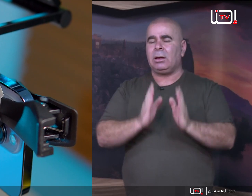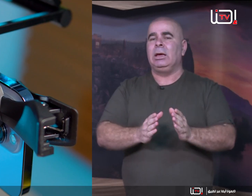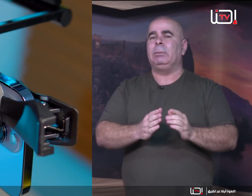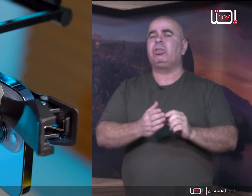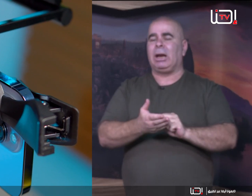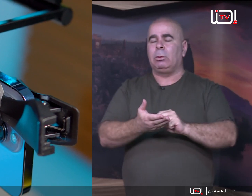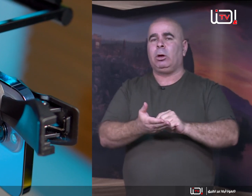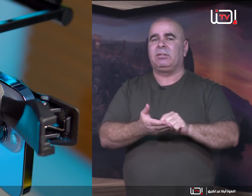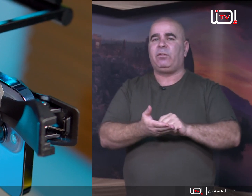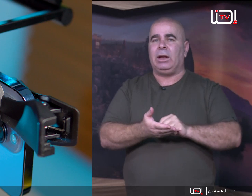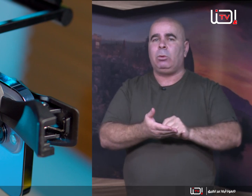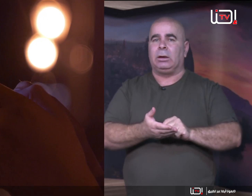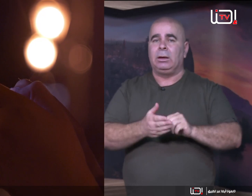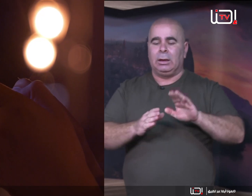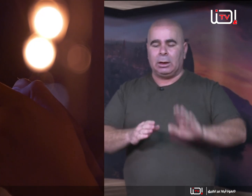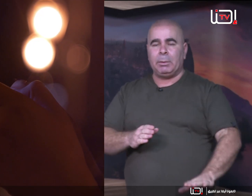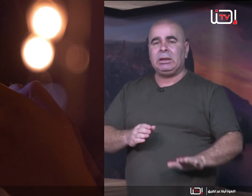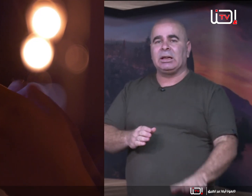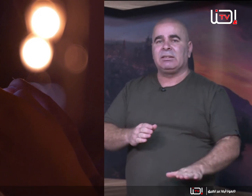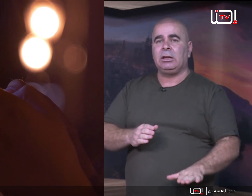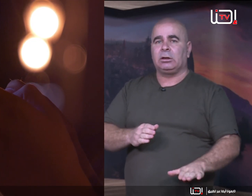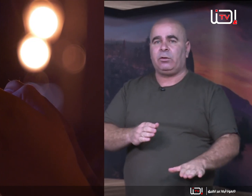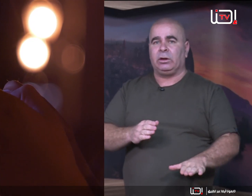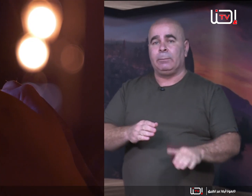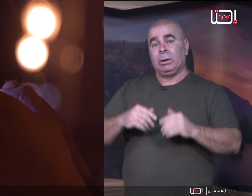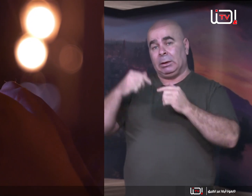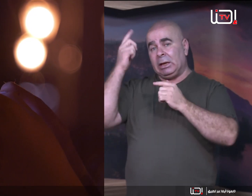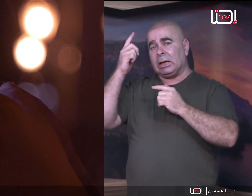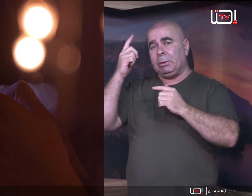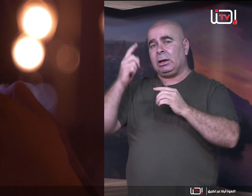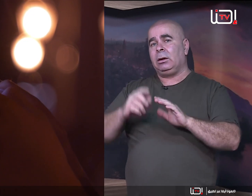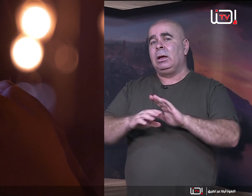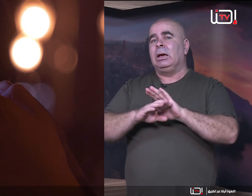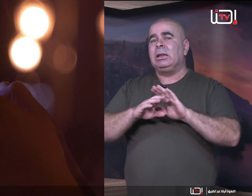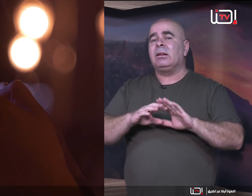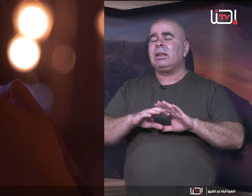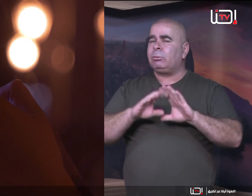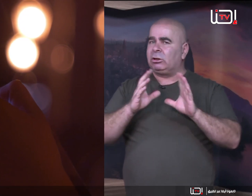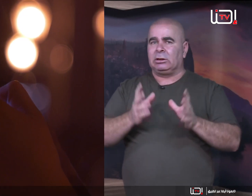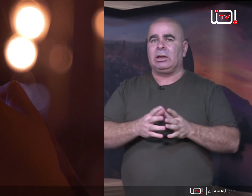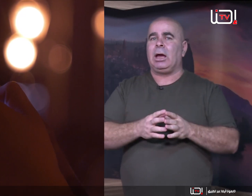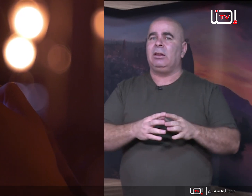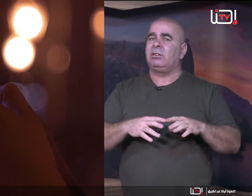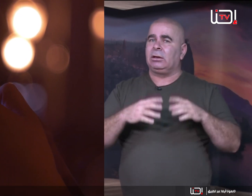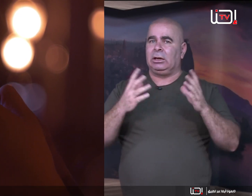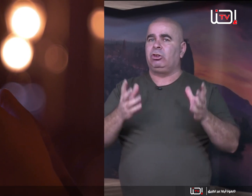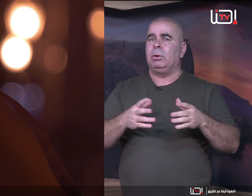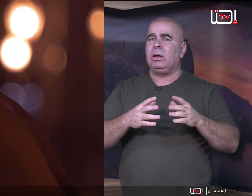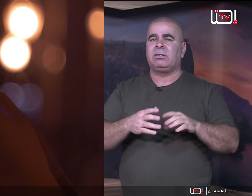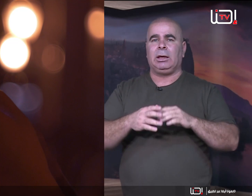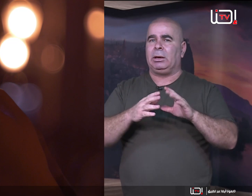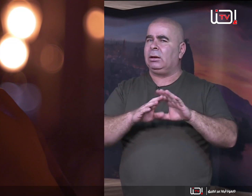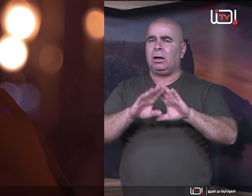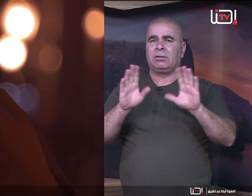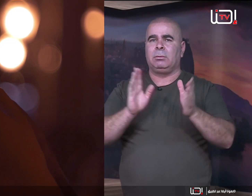بتهمك بدي اشتغل على الموضوع من صف الاول ربي بنتك الصغيره الطفله البنت الكبيره اذا صعب جدا تطلعها اذا صارت هي نجمه